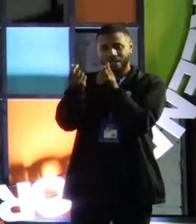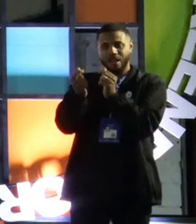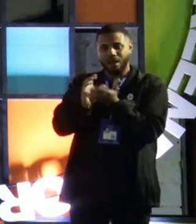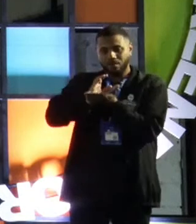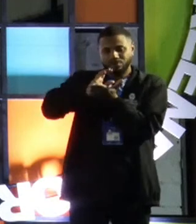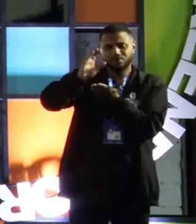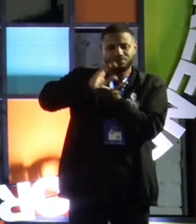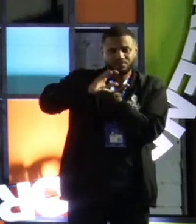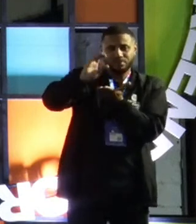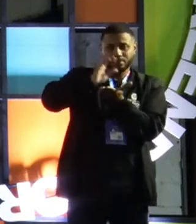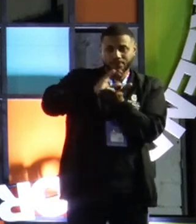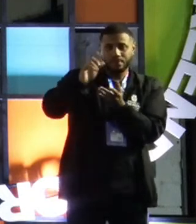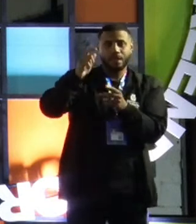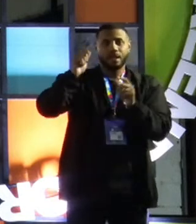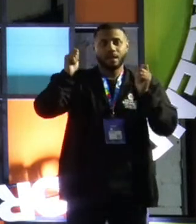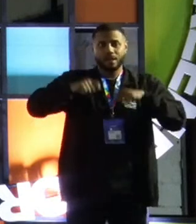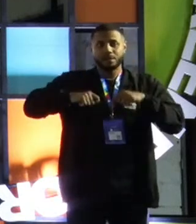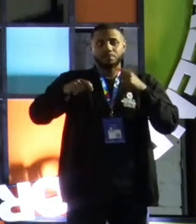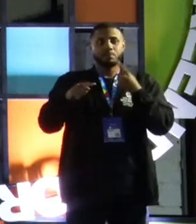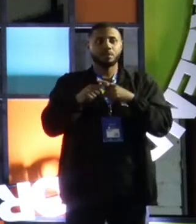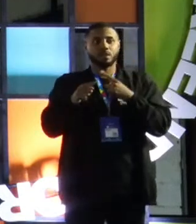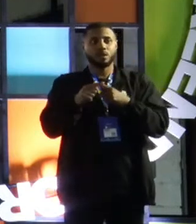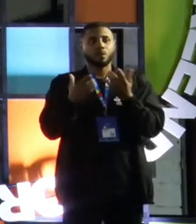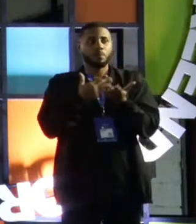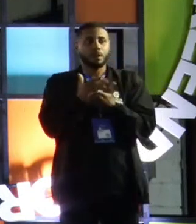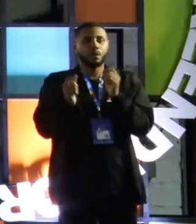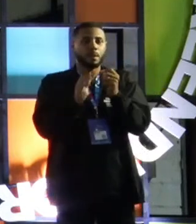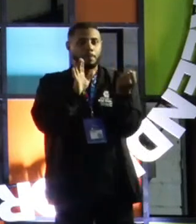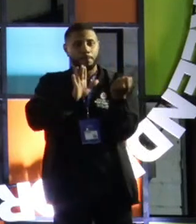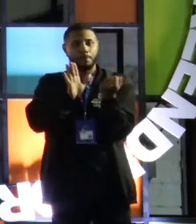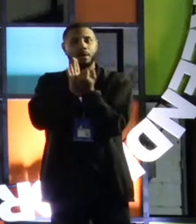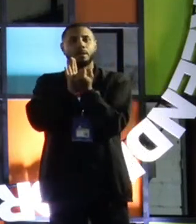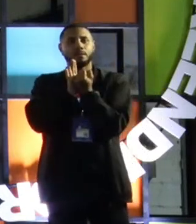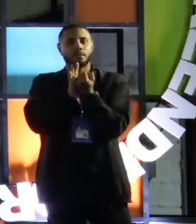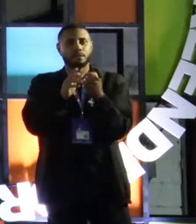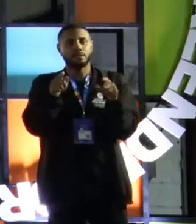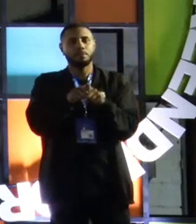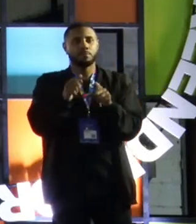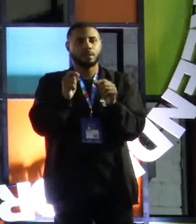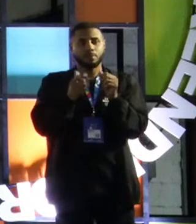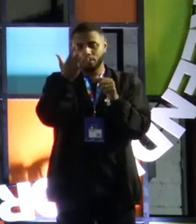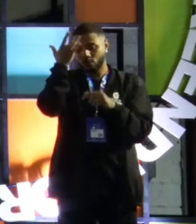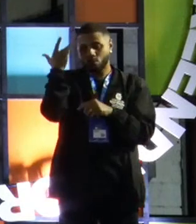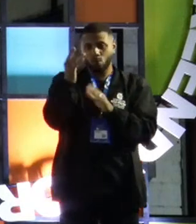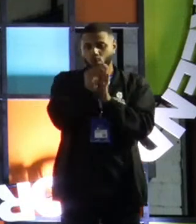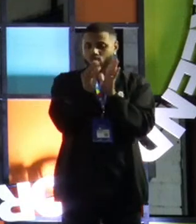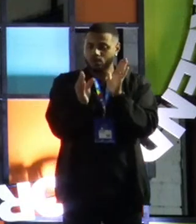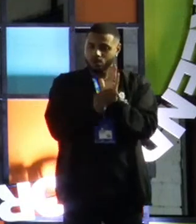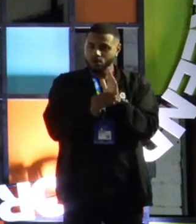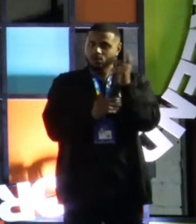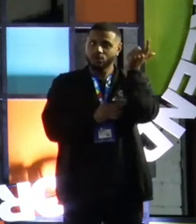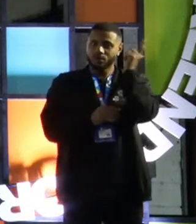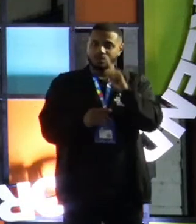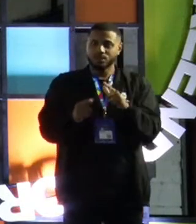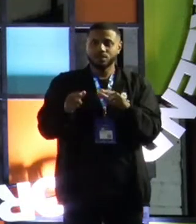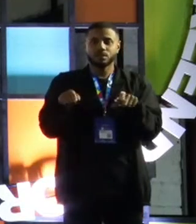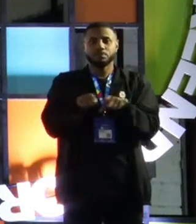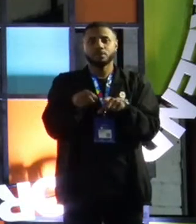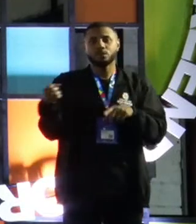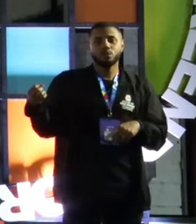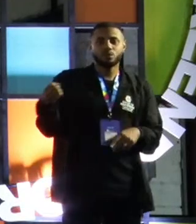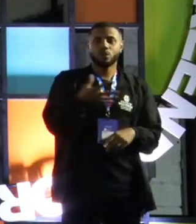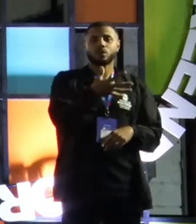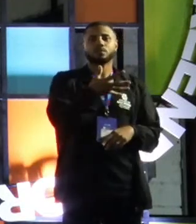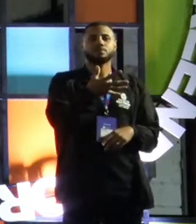atenção. E aí eu começo a envolver marca, eu começo a envolver criador de conteúdo e eu começo a envolver